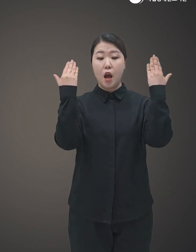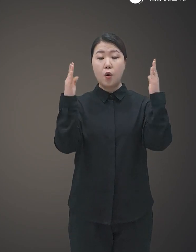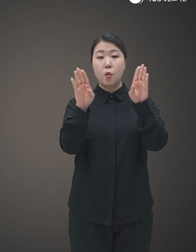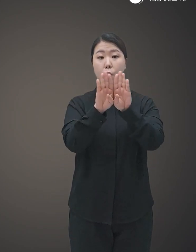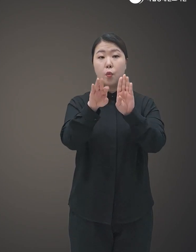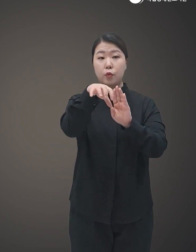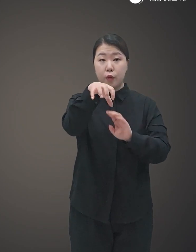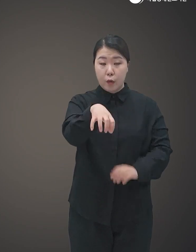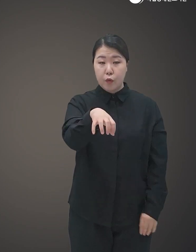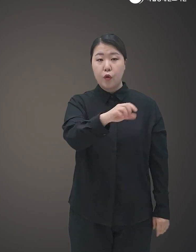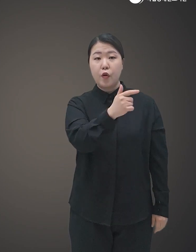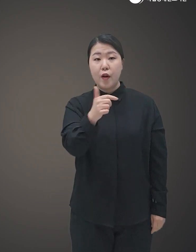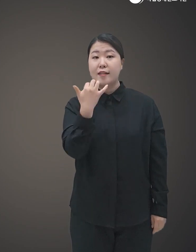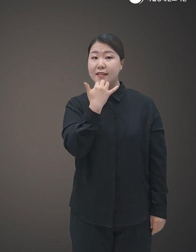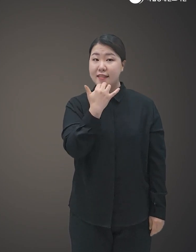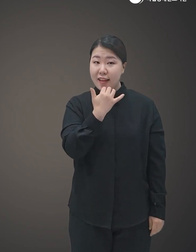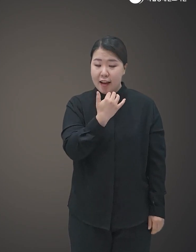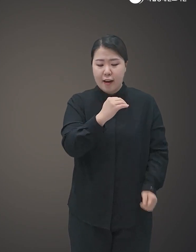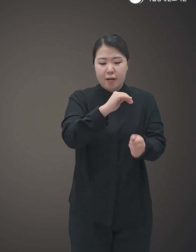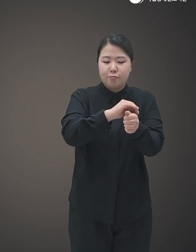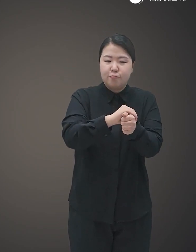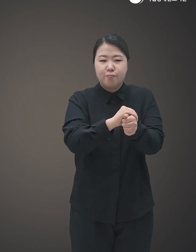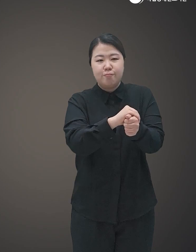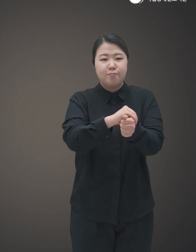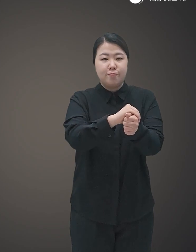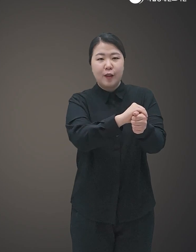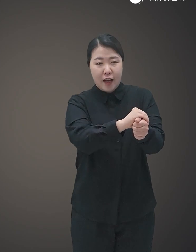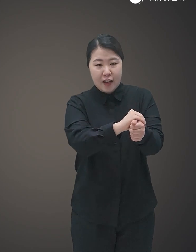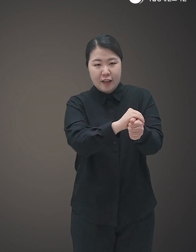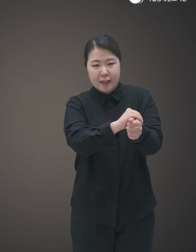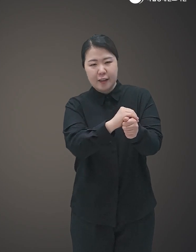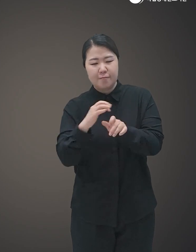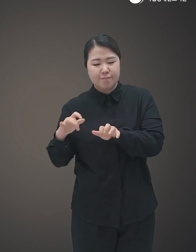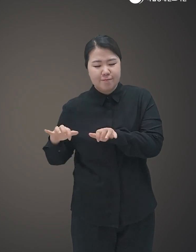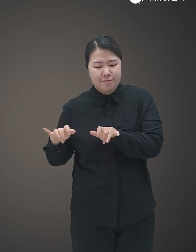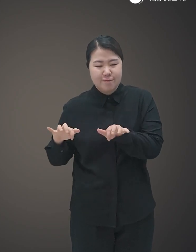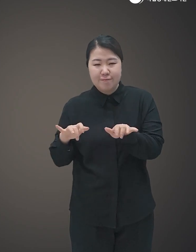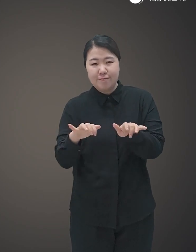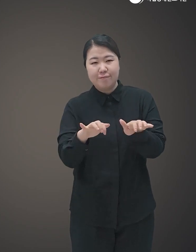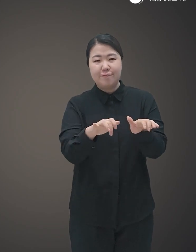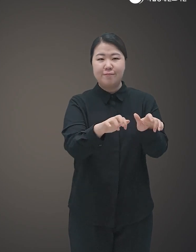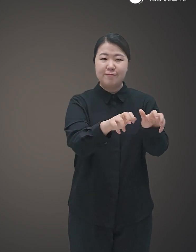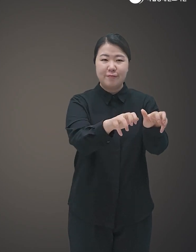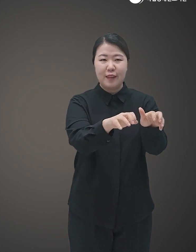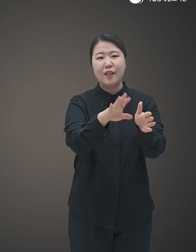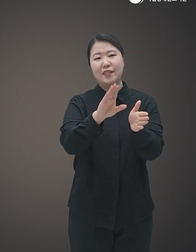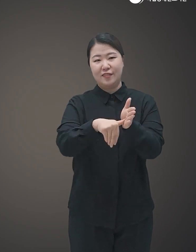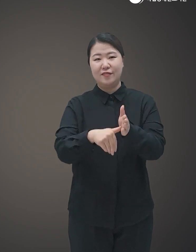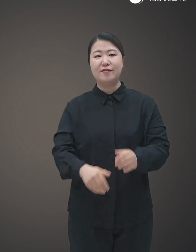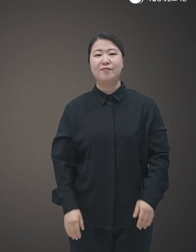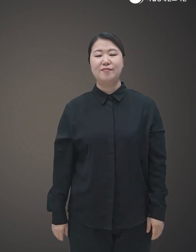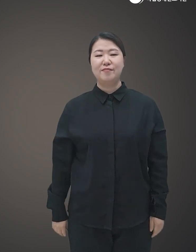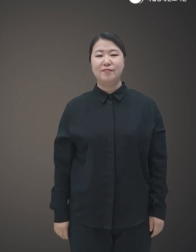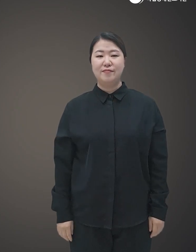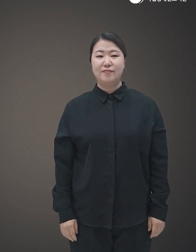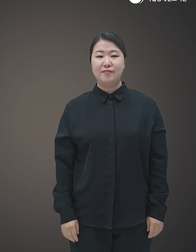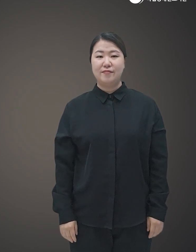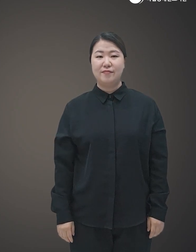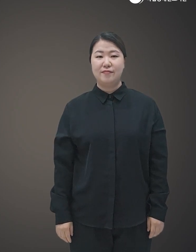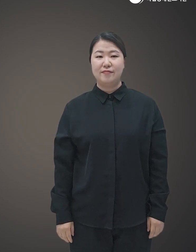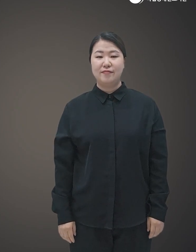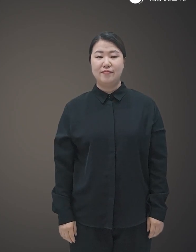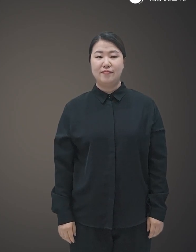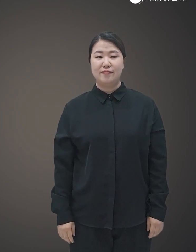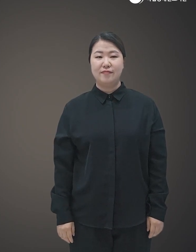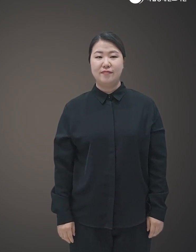교문 앞으로 알록달록 등딱지 얹은 새끼 거북이들이 몰려나올 시간이야.